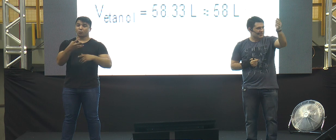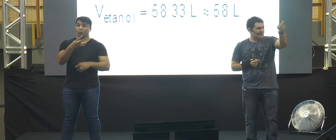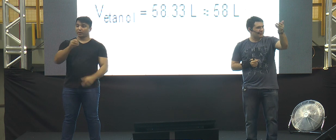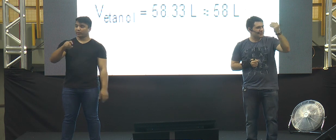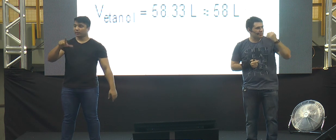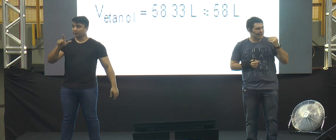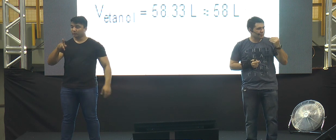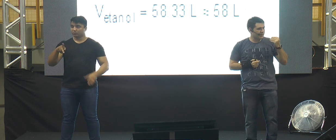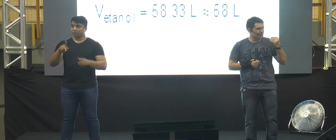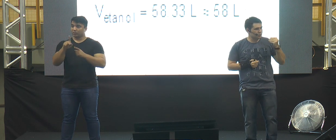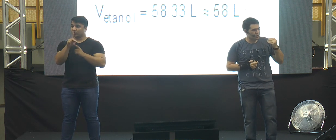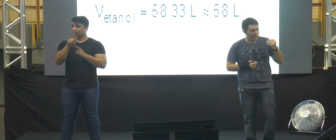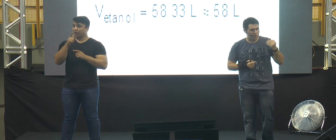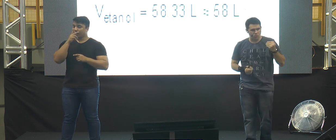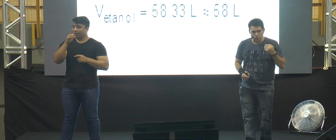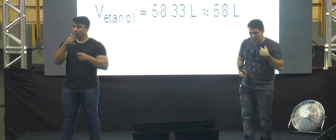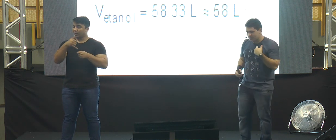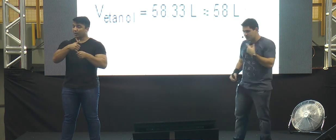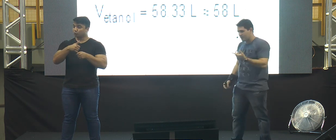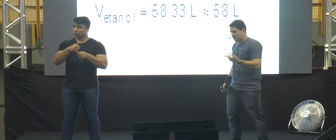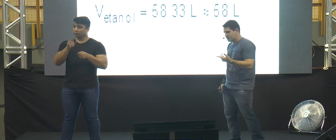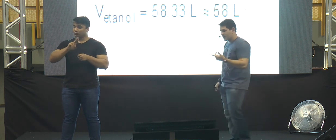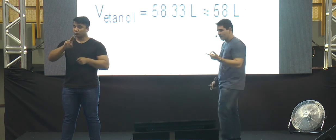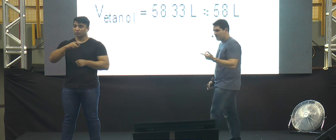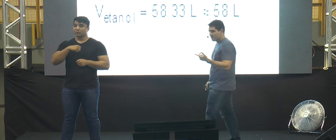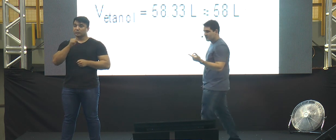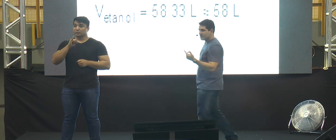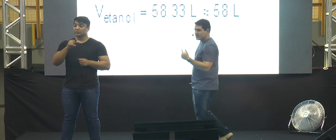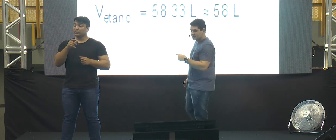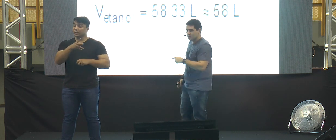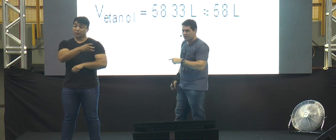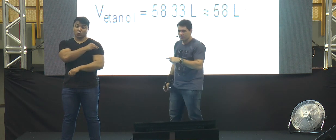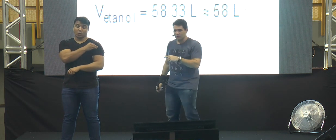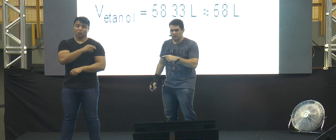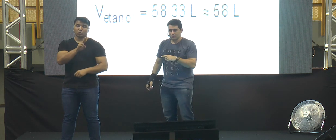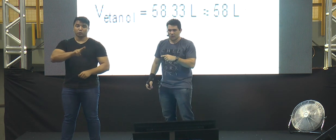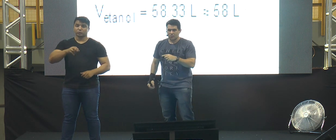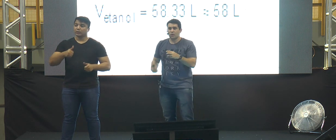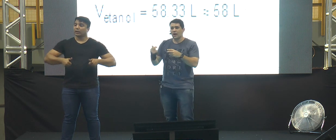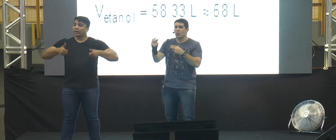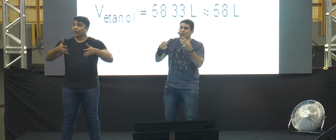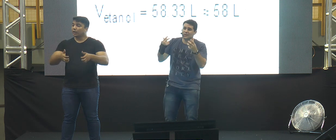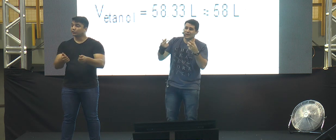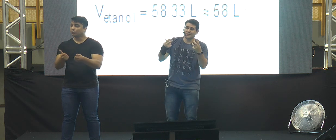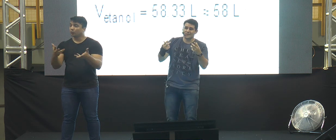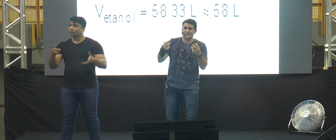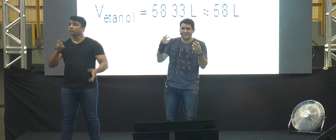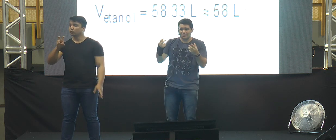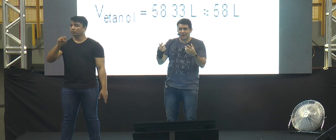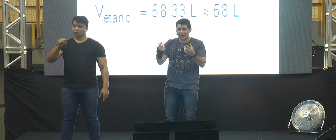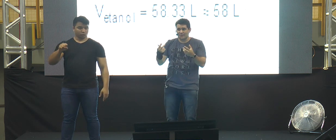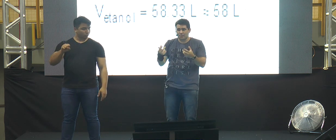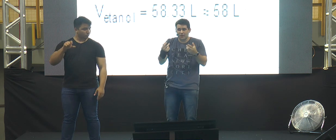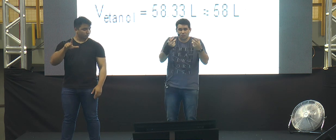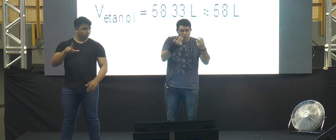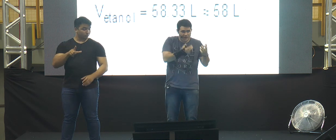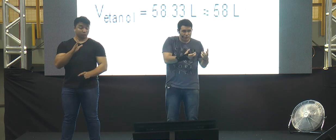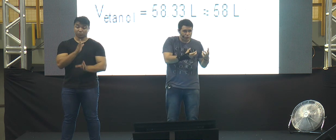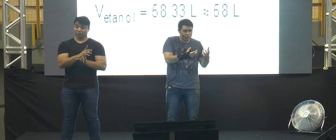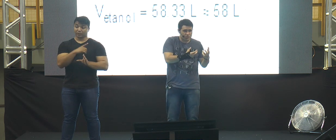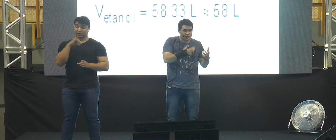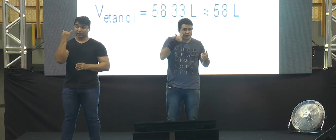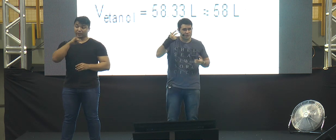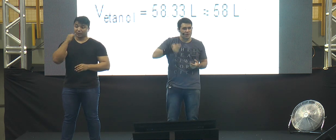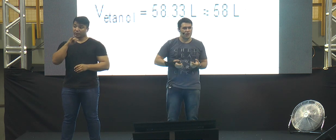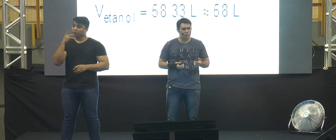gasolina. Se ele fizer o mesmo percurso com álcool, quantos litros ele vai gastar? 58. Porque a quantidade de energia liberada por